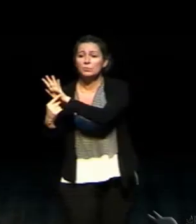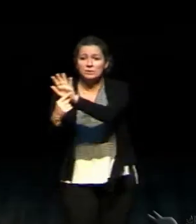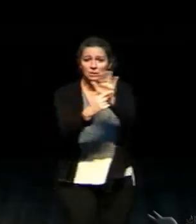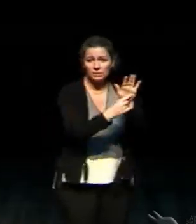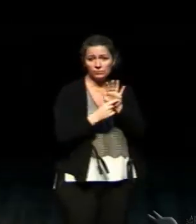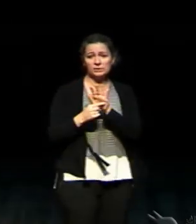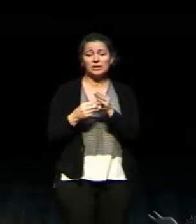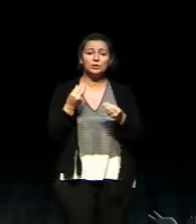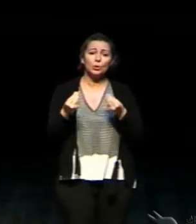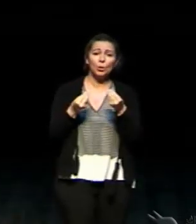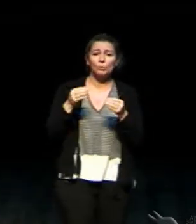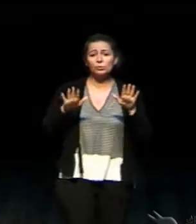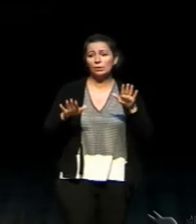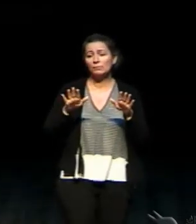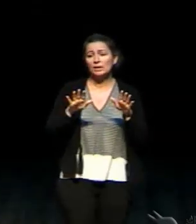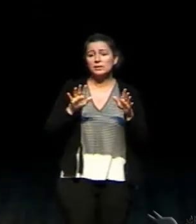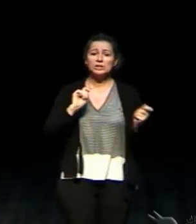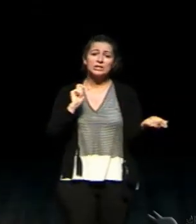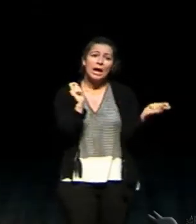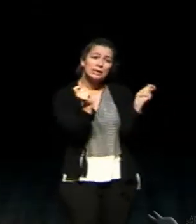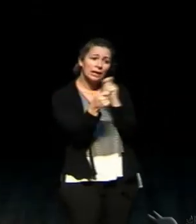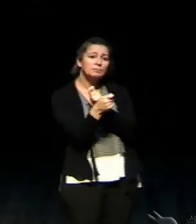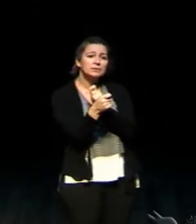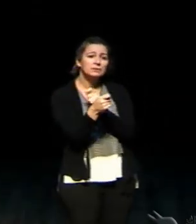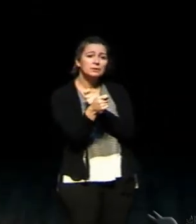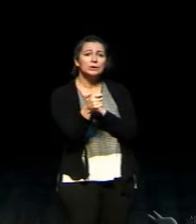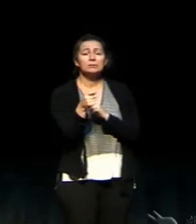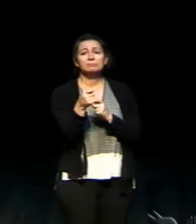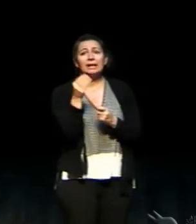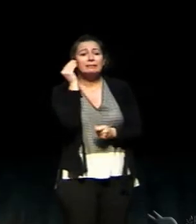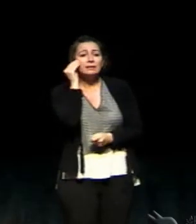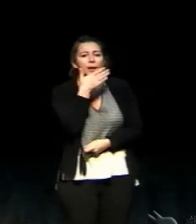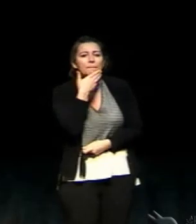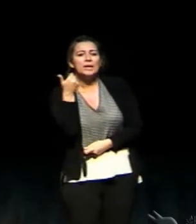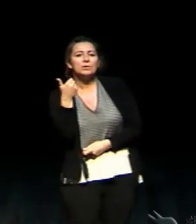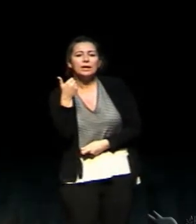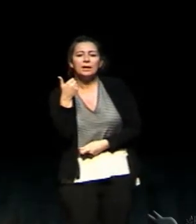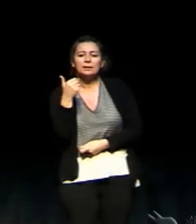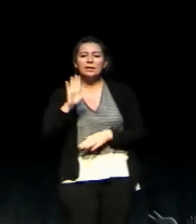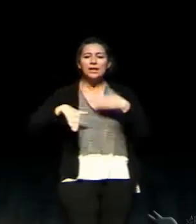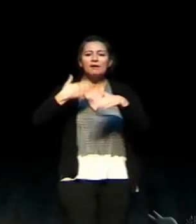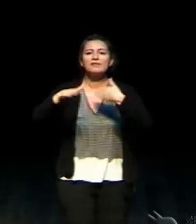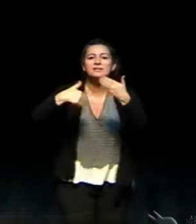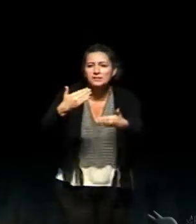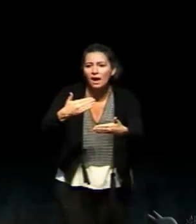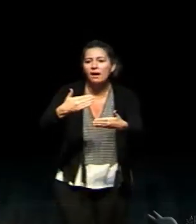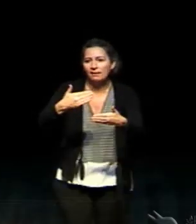Então, eu queria trazer um pouco desse conceito básico dentro da teoria, mas de uma forma